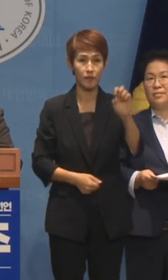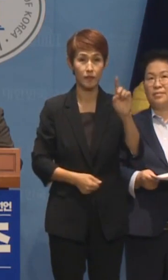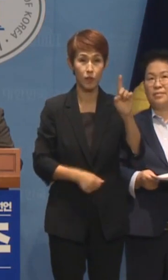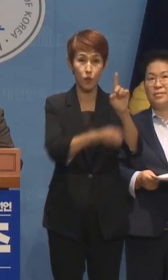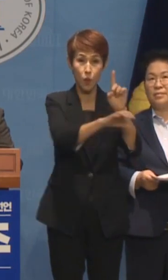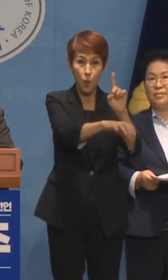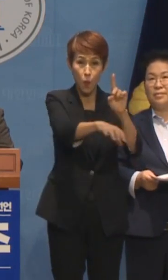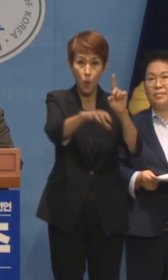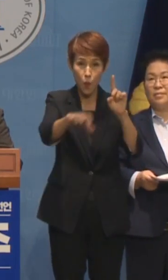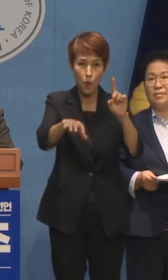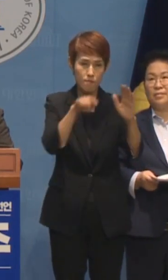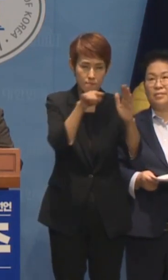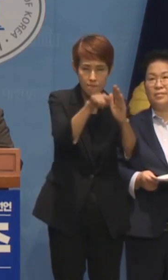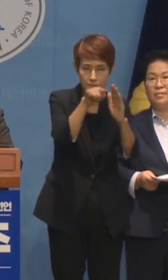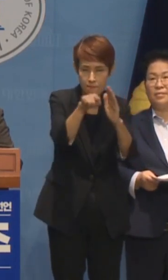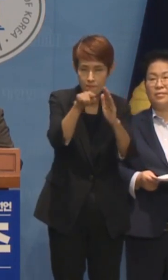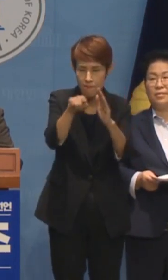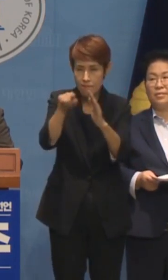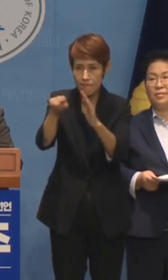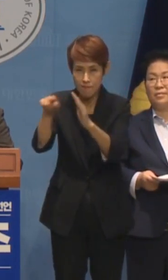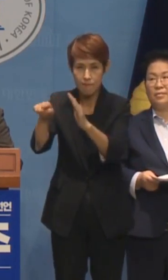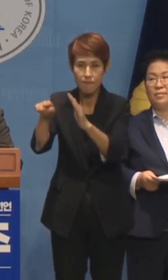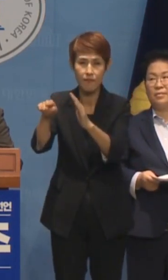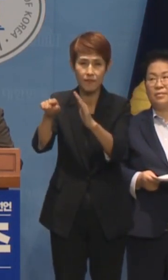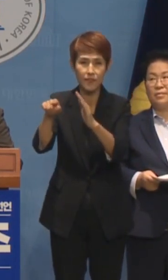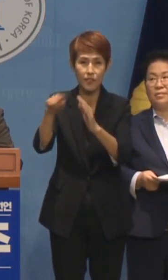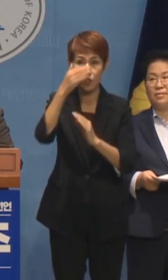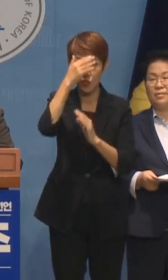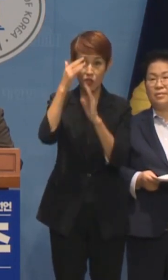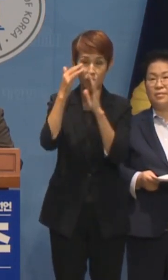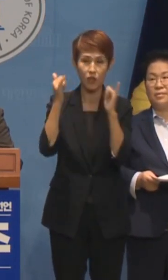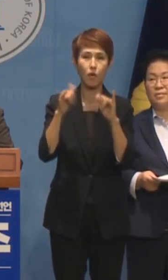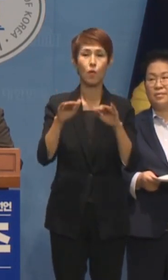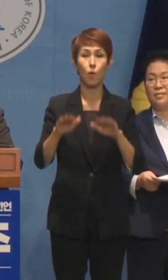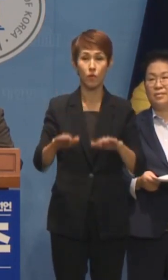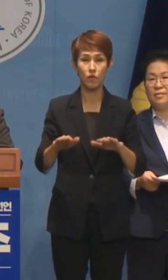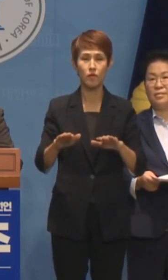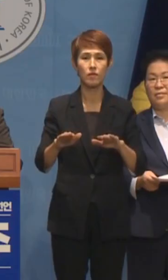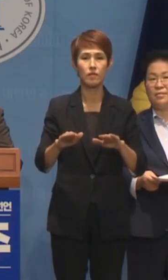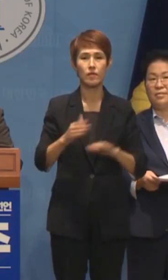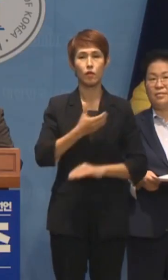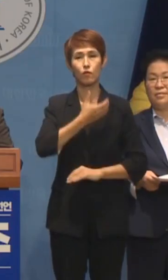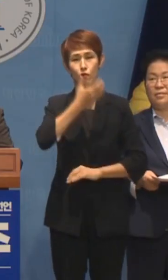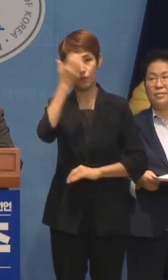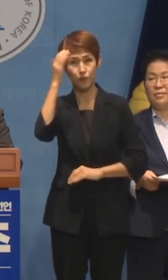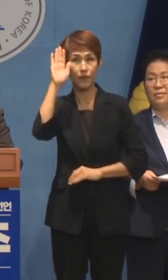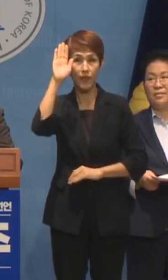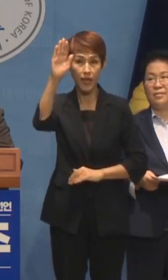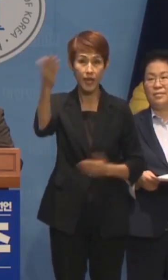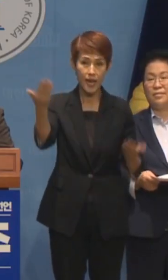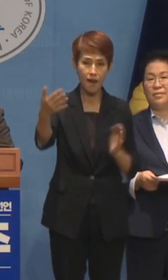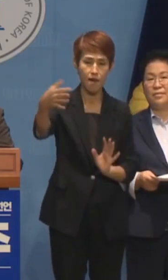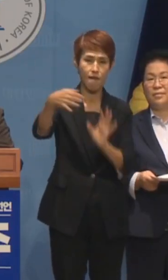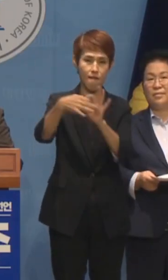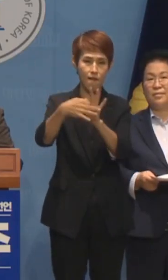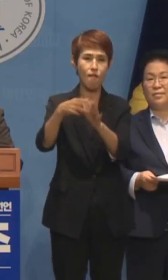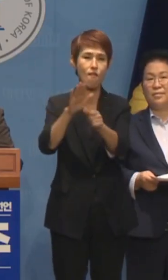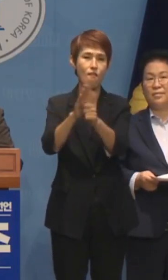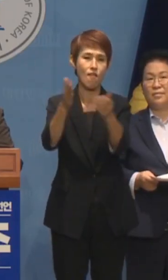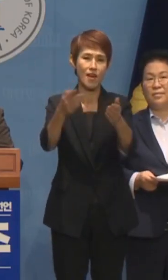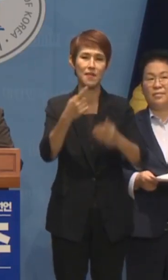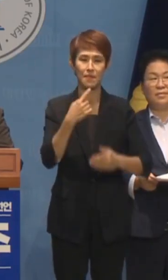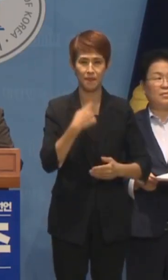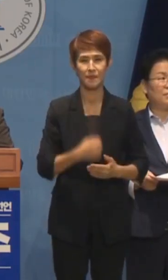시군구를 돌며 저희는 청년의 오늘의 꿈과 내일의 일을 연결하는 일을 해왔습니다. 그렇기